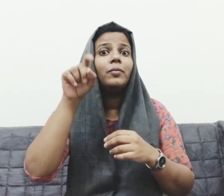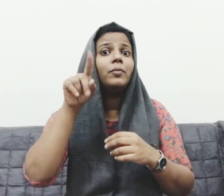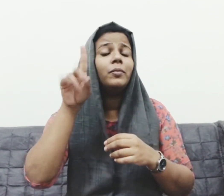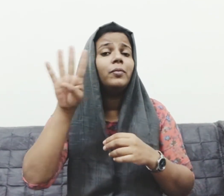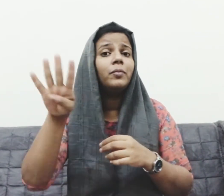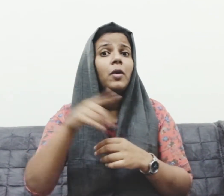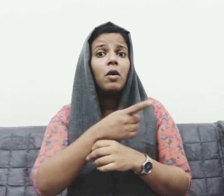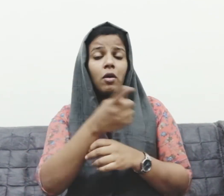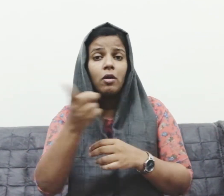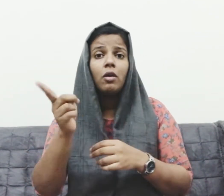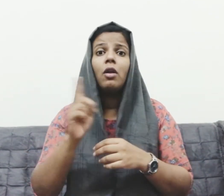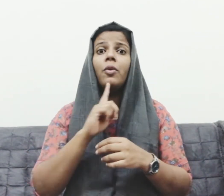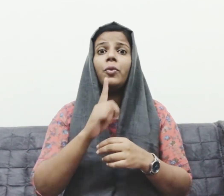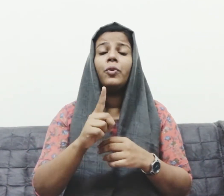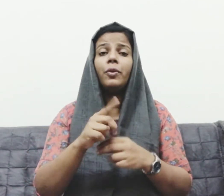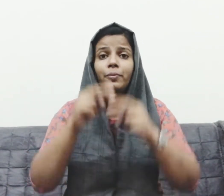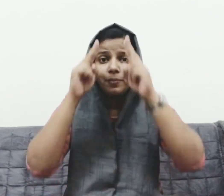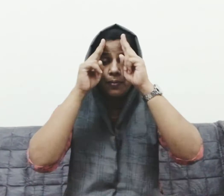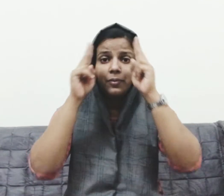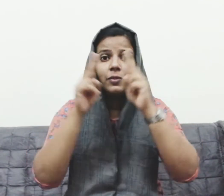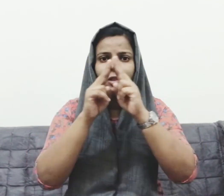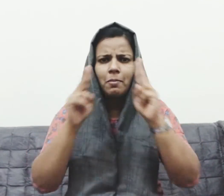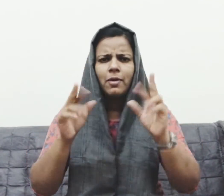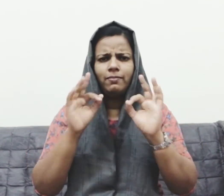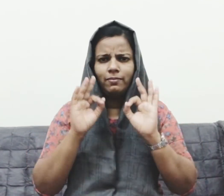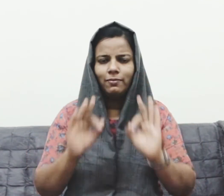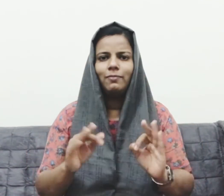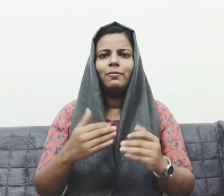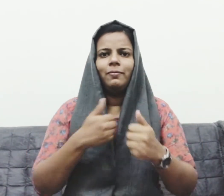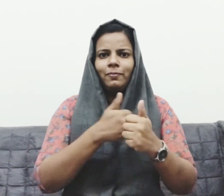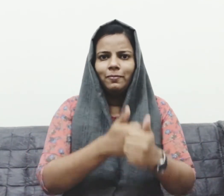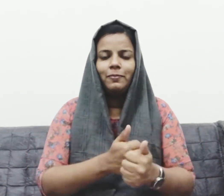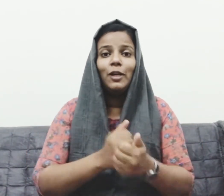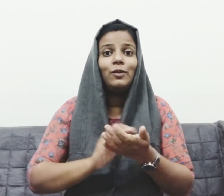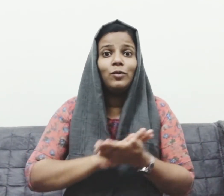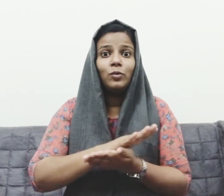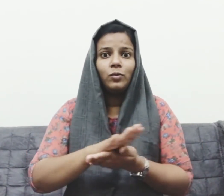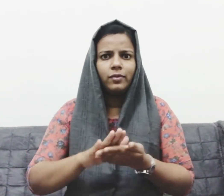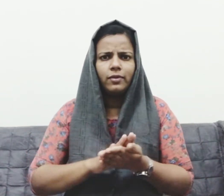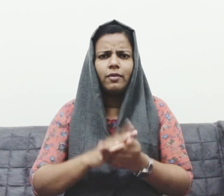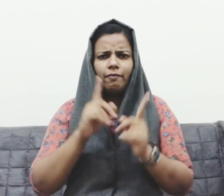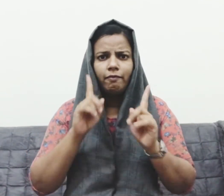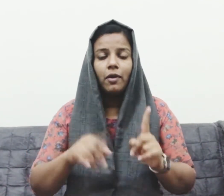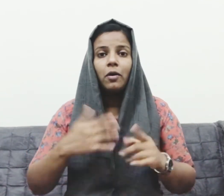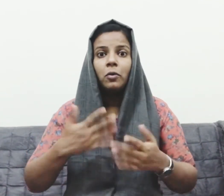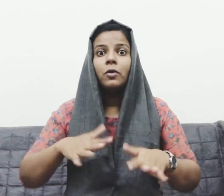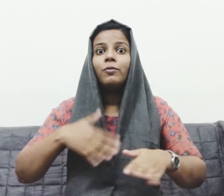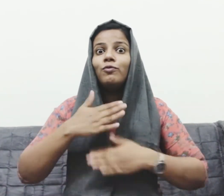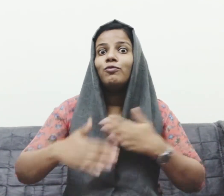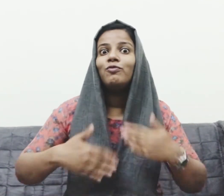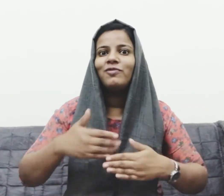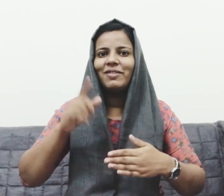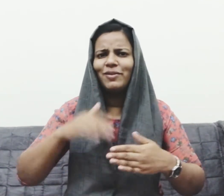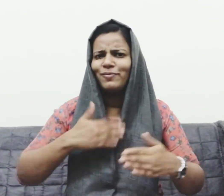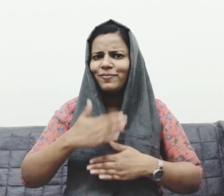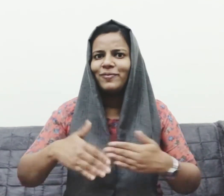കിടക്കുന്നു. എല്ലാവരോടും സമാധാനം ആചരിച്ച് ശുദ്ധീകരണം പ്രാപിപ്പാൻ ഉത്സാഹിപ്പീൻ. ആമേൻ. ശുദ്ധീകരണം